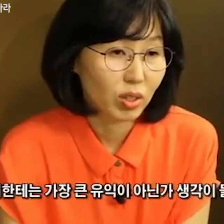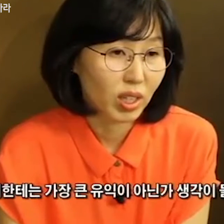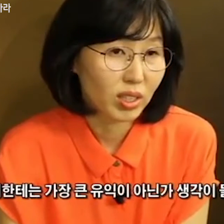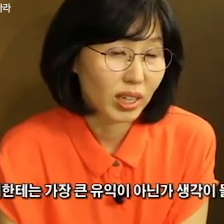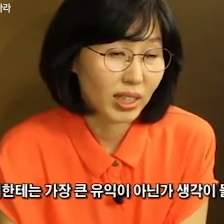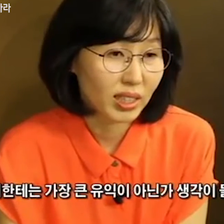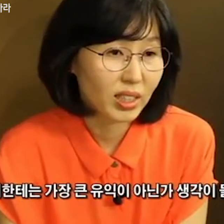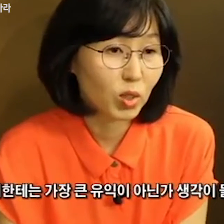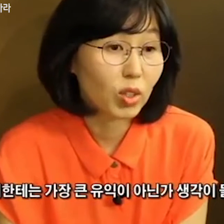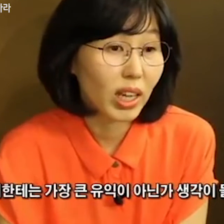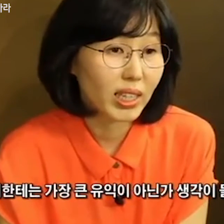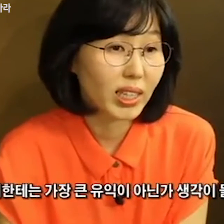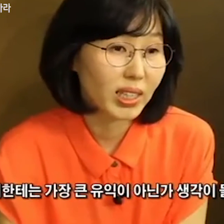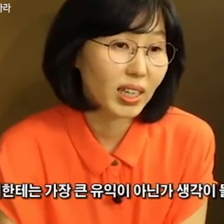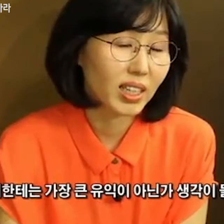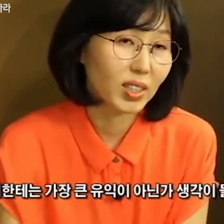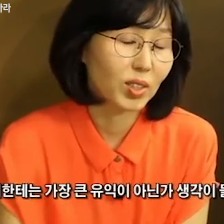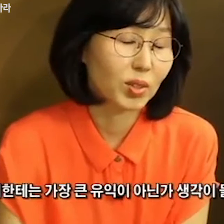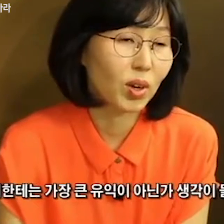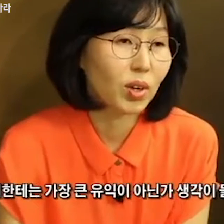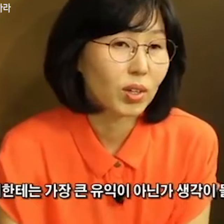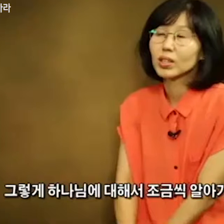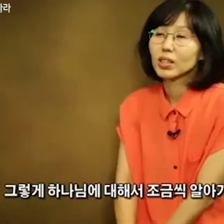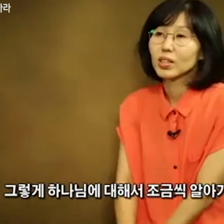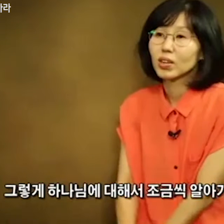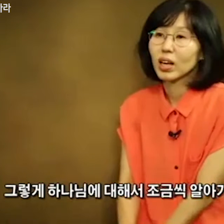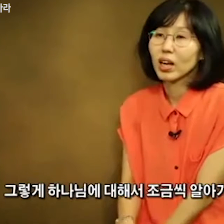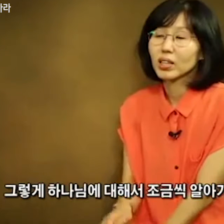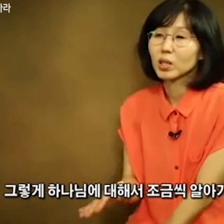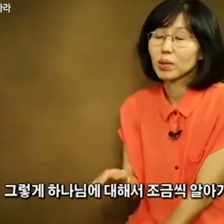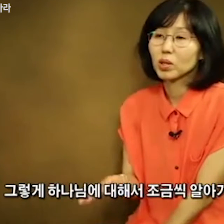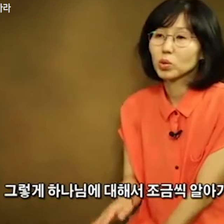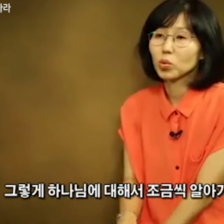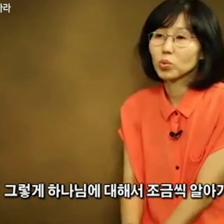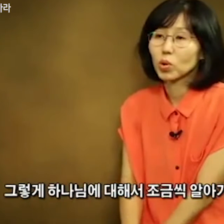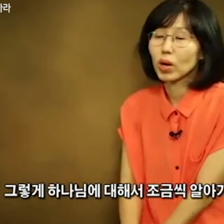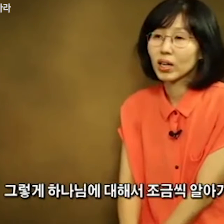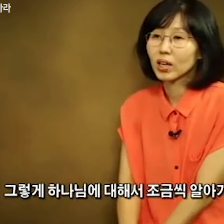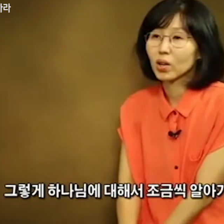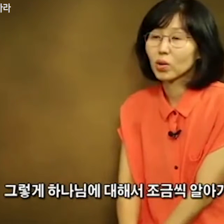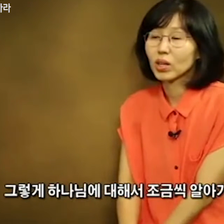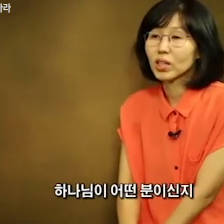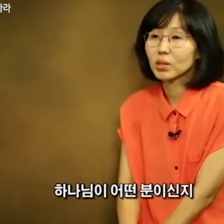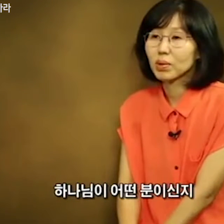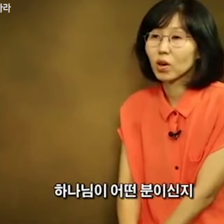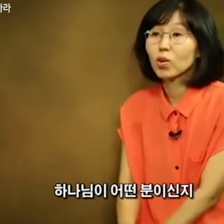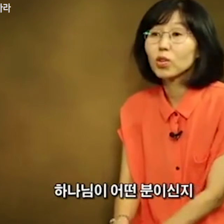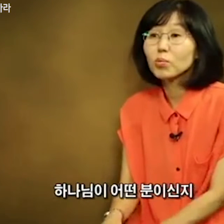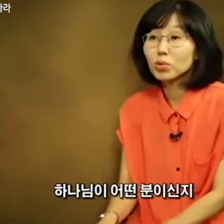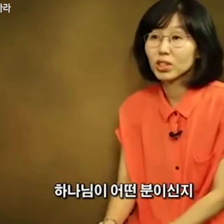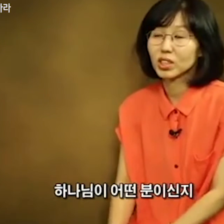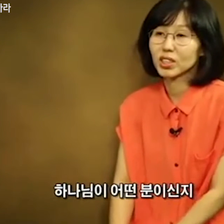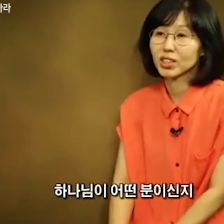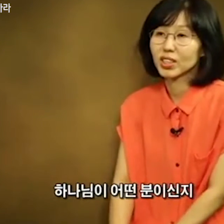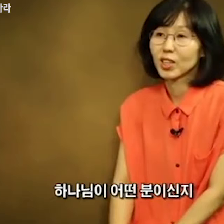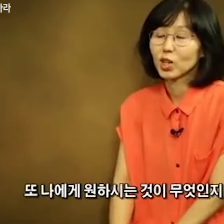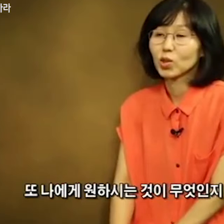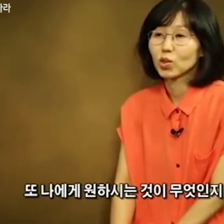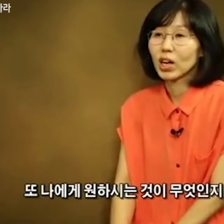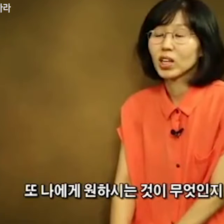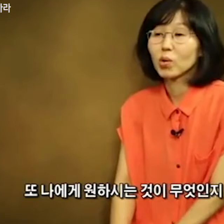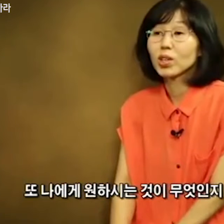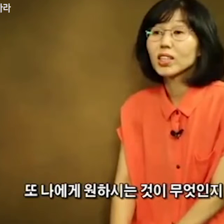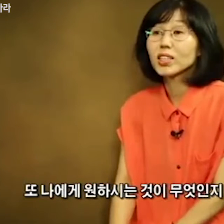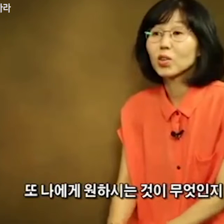저한테는 가장 큰 유익이 아닌가 생각이 들고요. 그렇게 하나님에 대해서 좀 더 알아가고, 하나님이 어떤 분이신지, 또